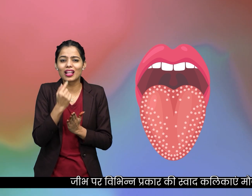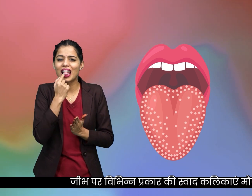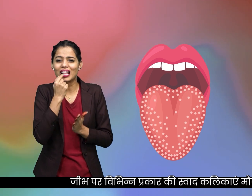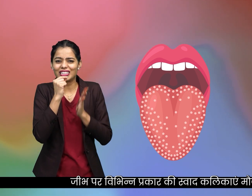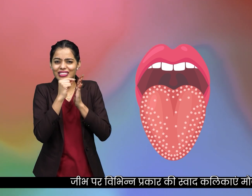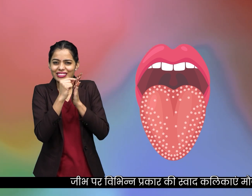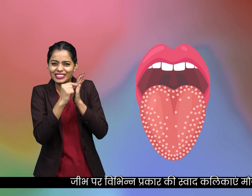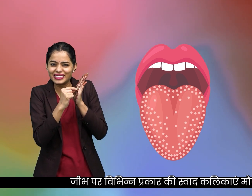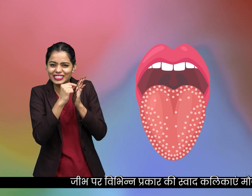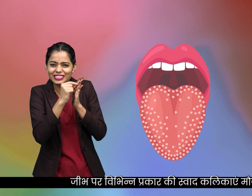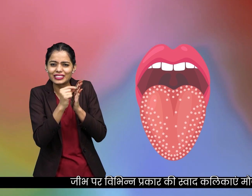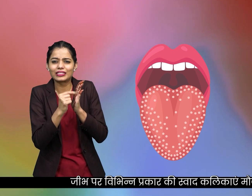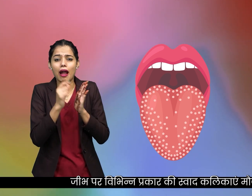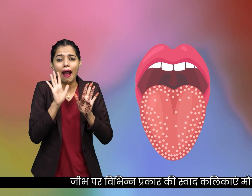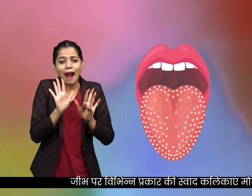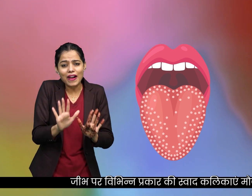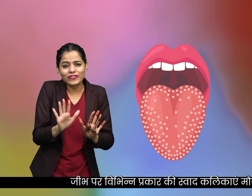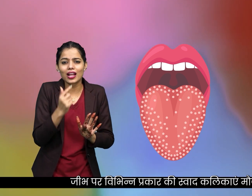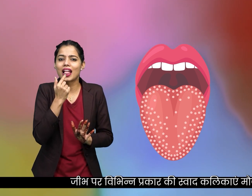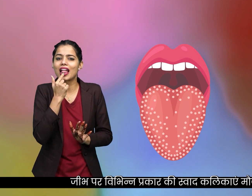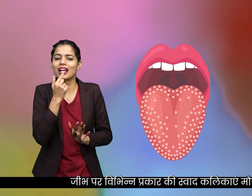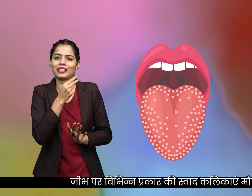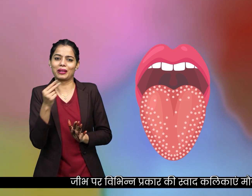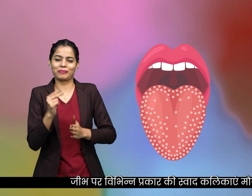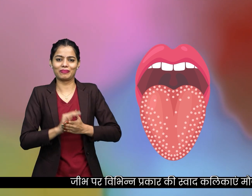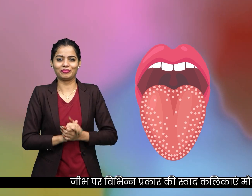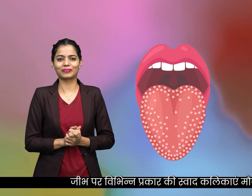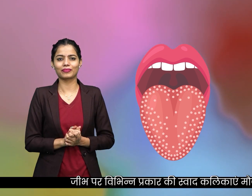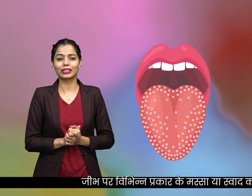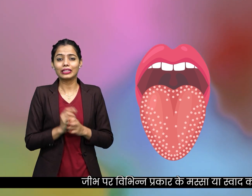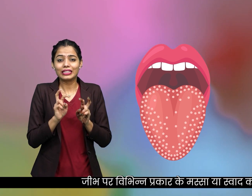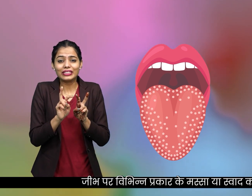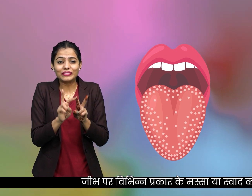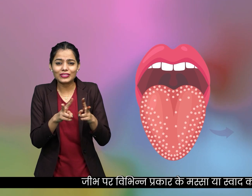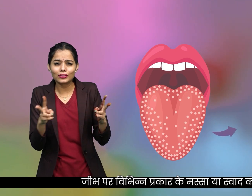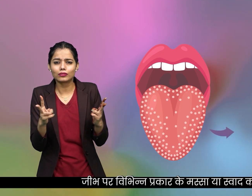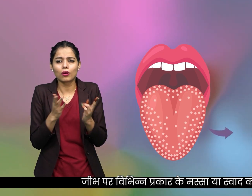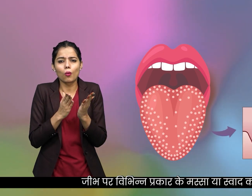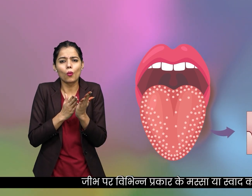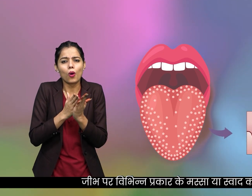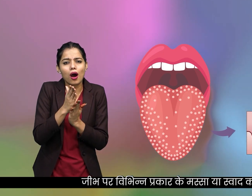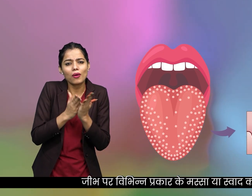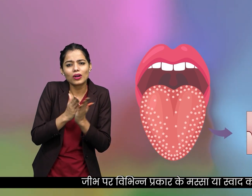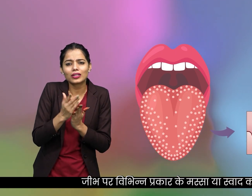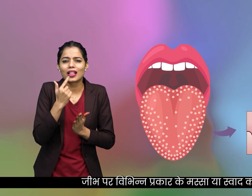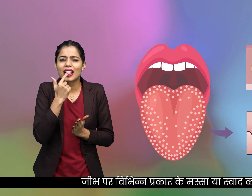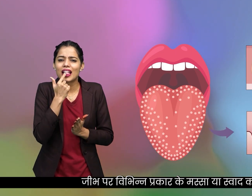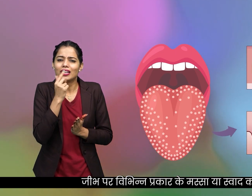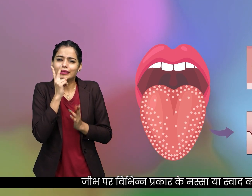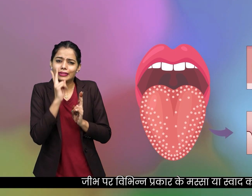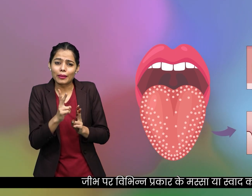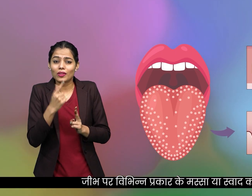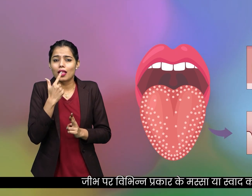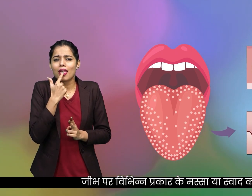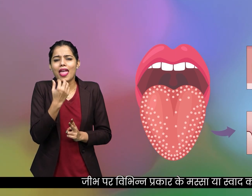की स्वाद कालिकाएं मौजूद होती हैं। जीभ पर विभिन्न प्रकार के मस्सा